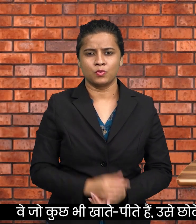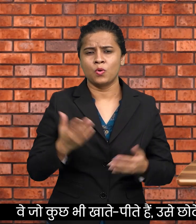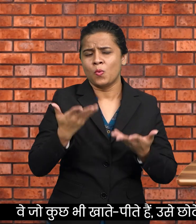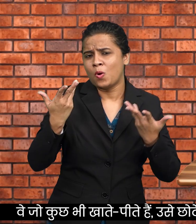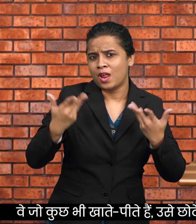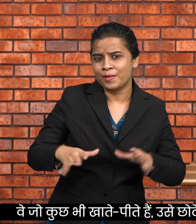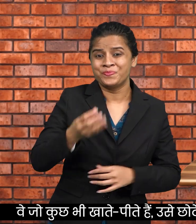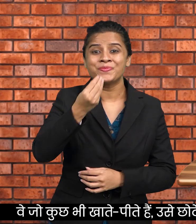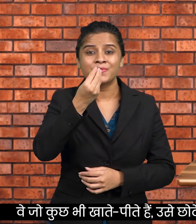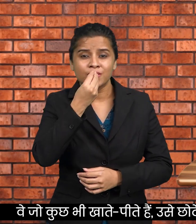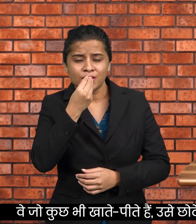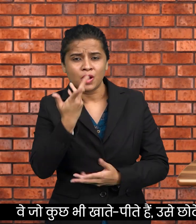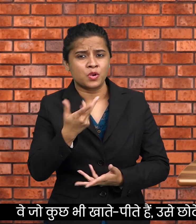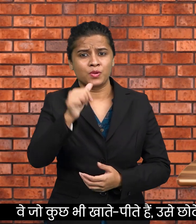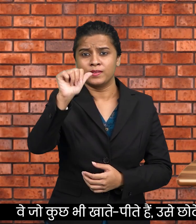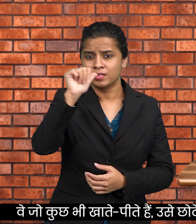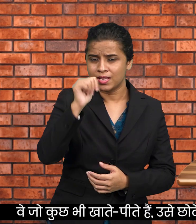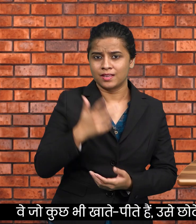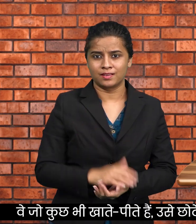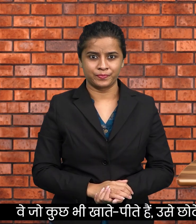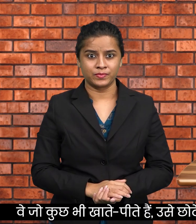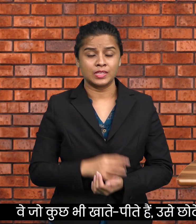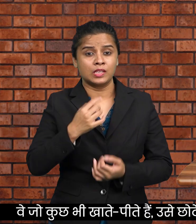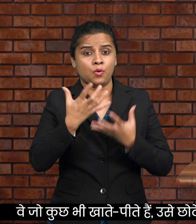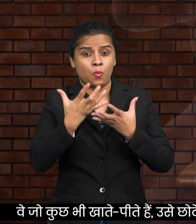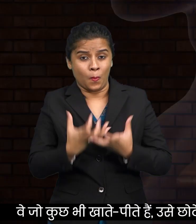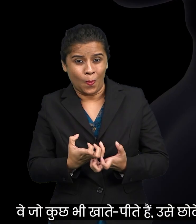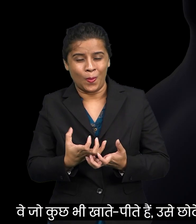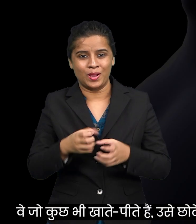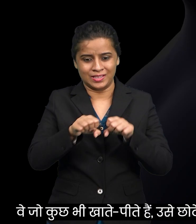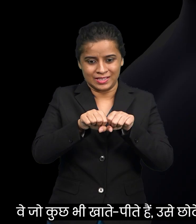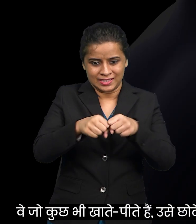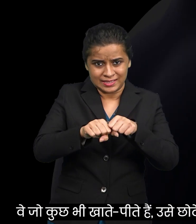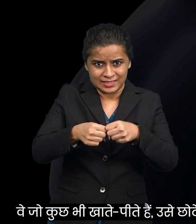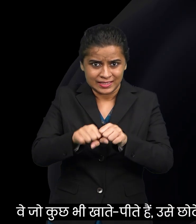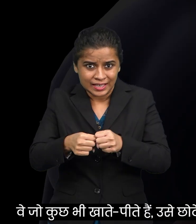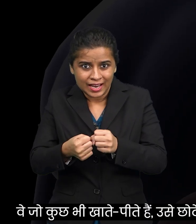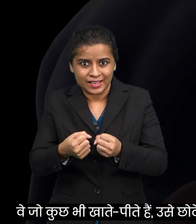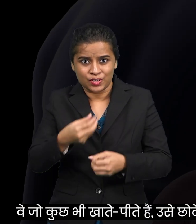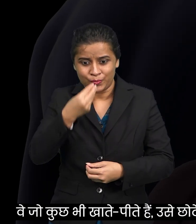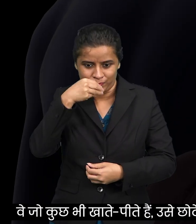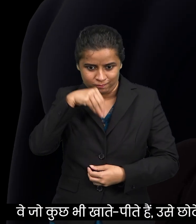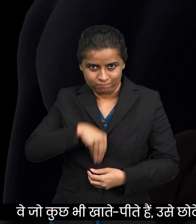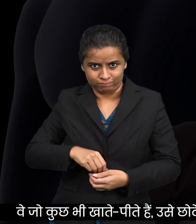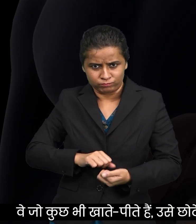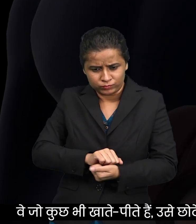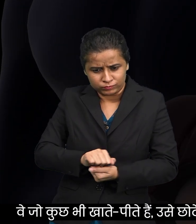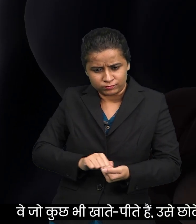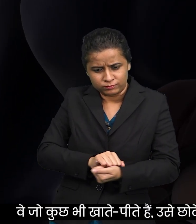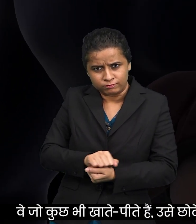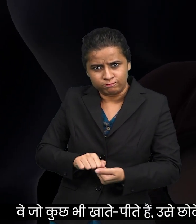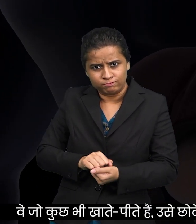वे जो कुछ भी खाते पीते हैं, उसे छोटे-छोटे टुकड़ों में तोड़ना पड़ता है,